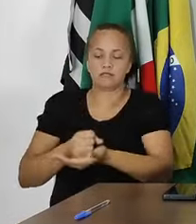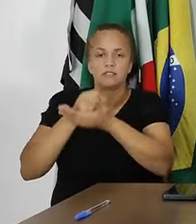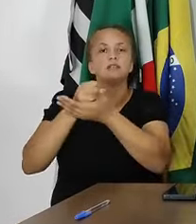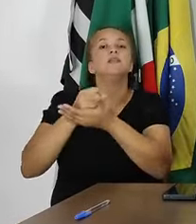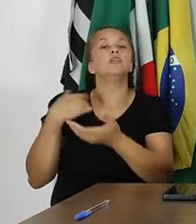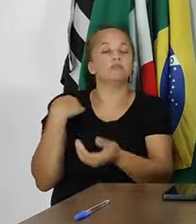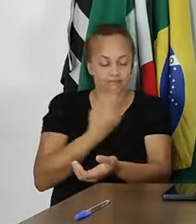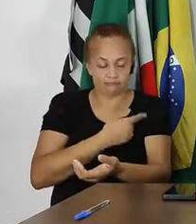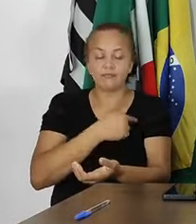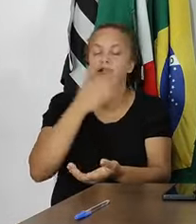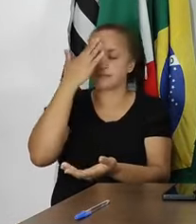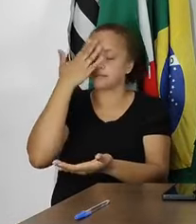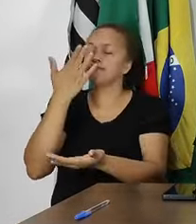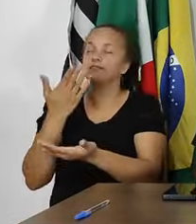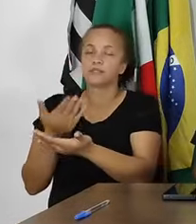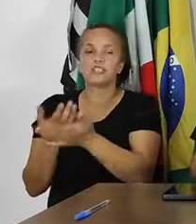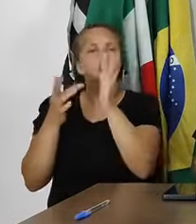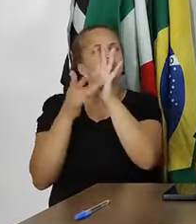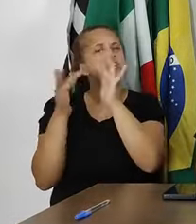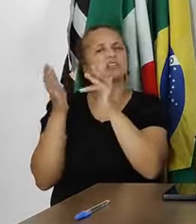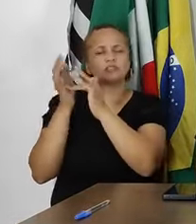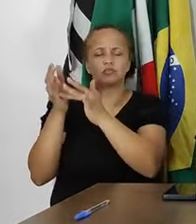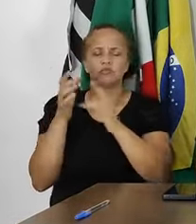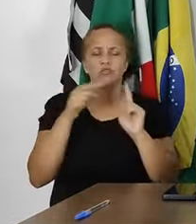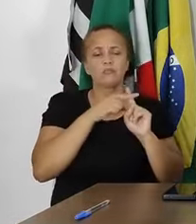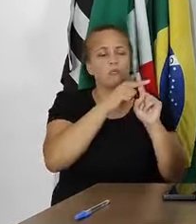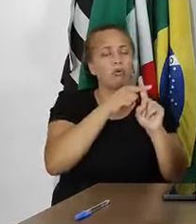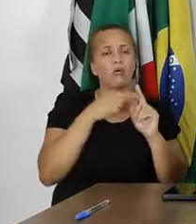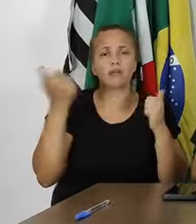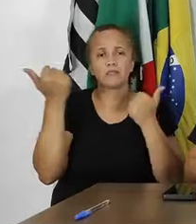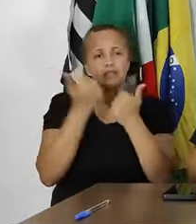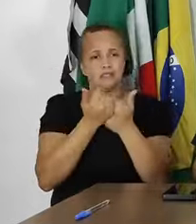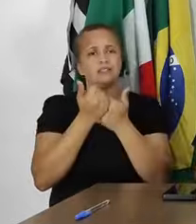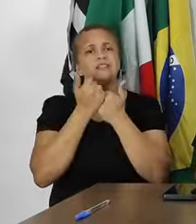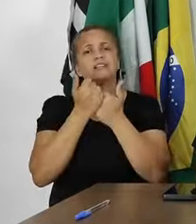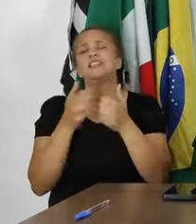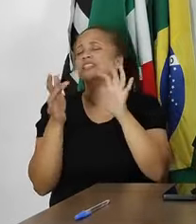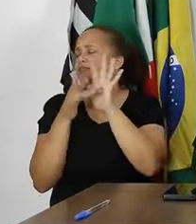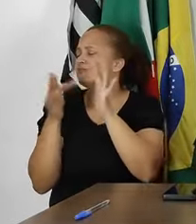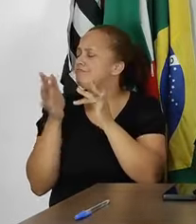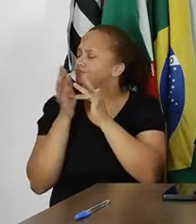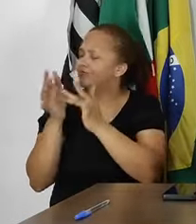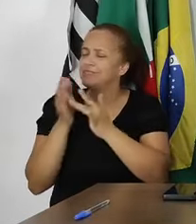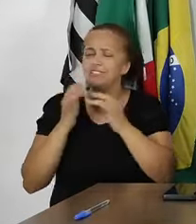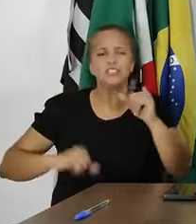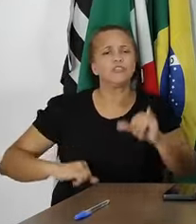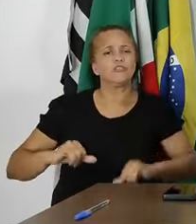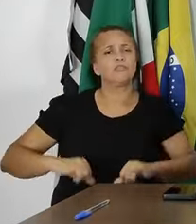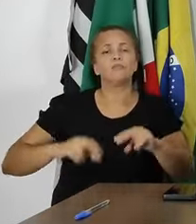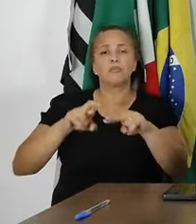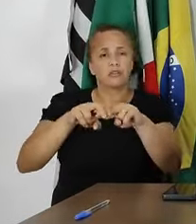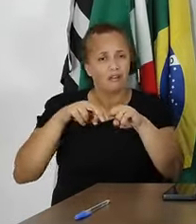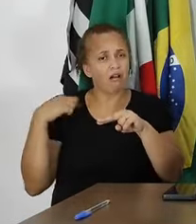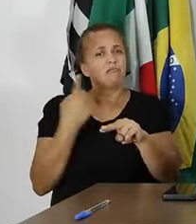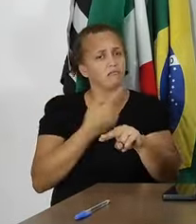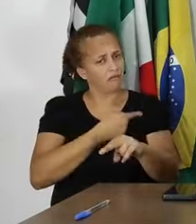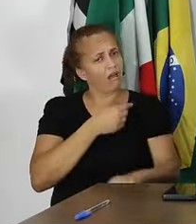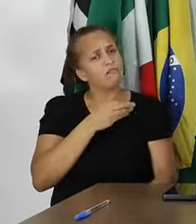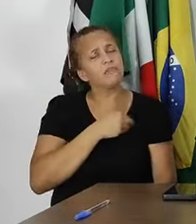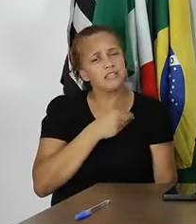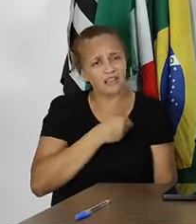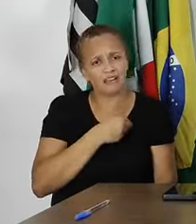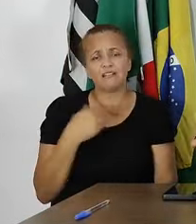morreu na cruz em nosso lugar. Ele levou sobre si os nossos pecados, nossas mazelas. E nós cremos e confessamos